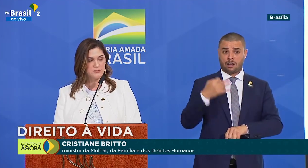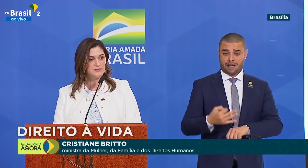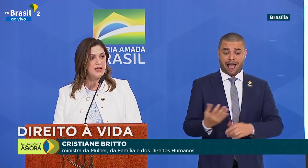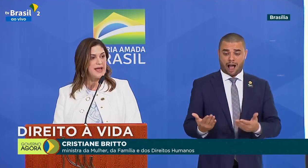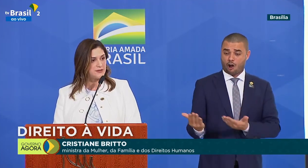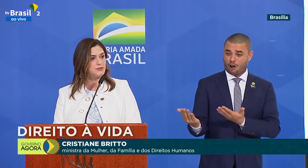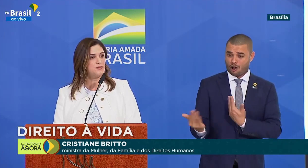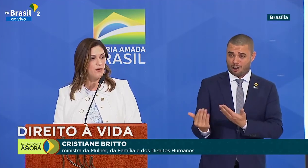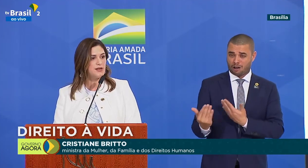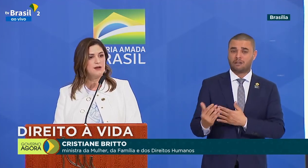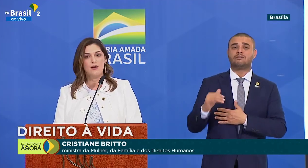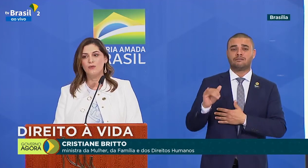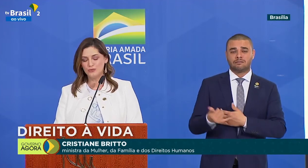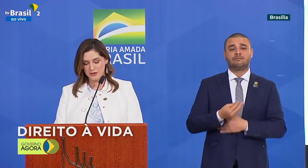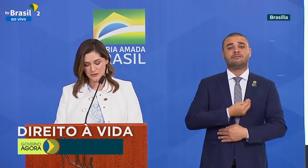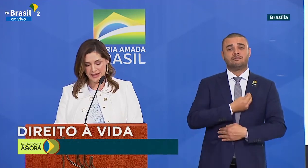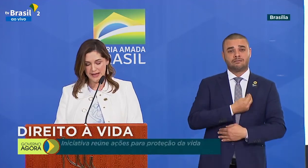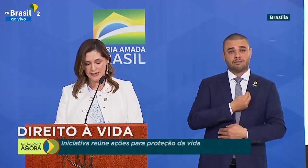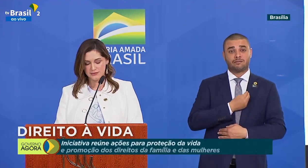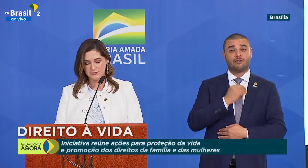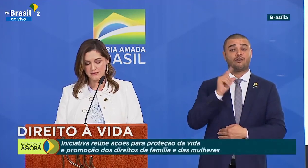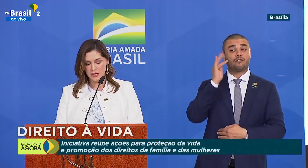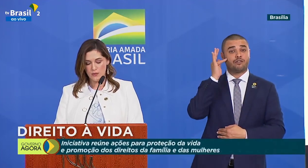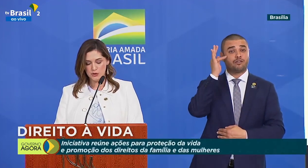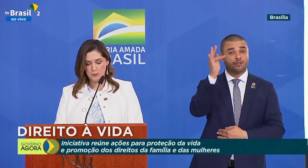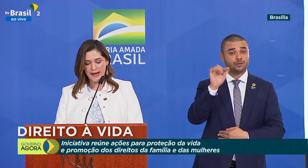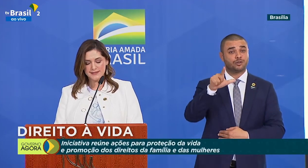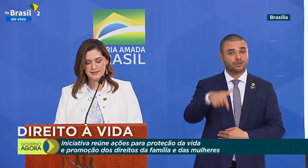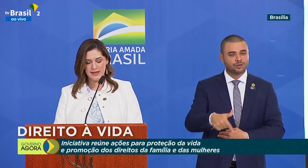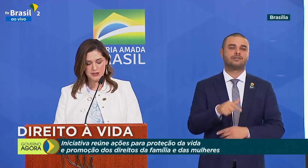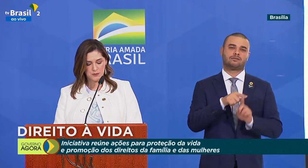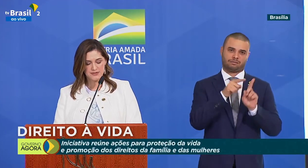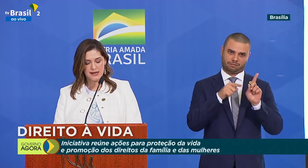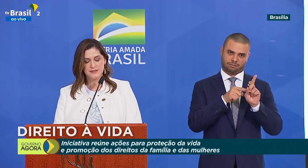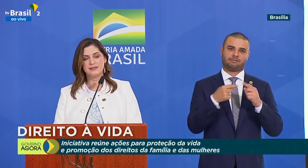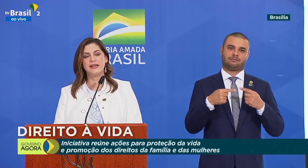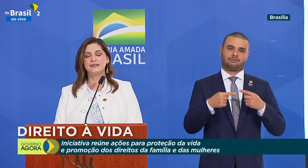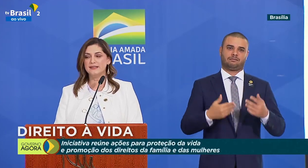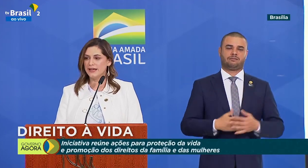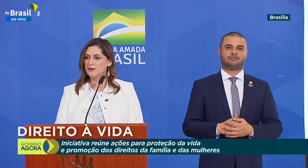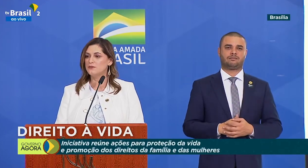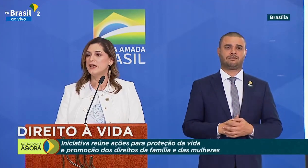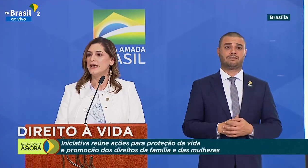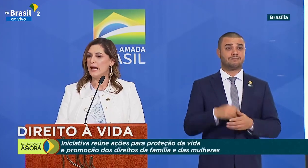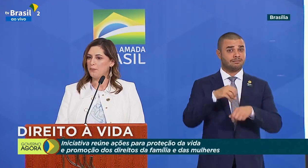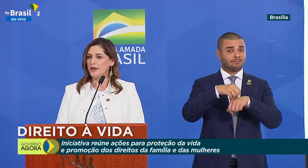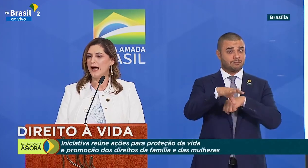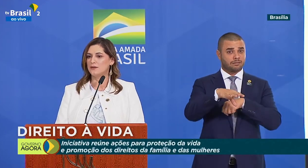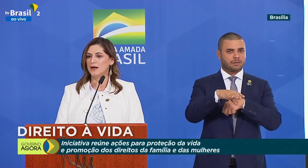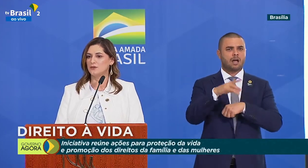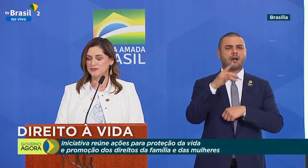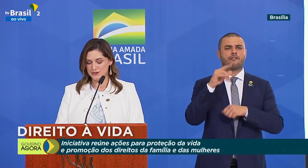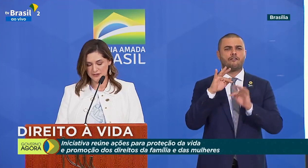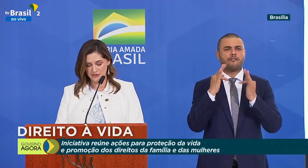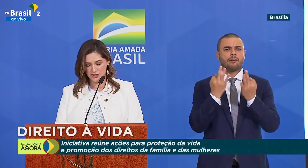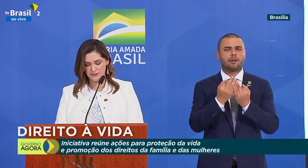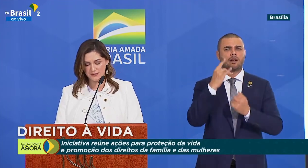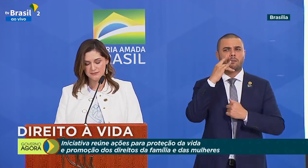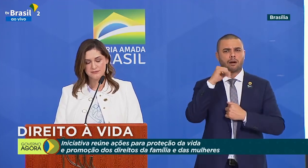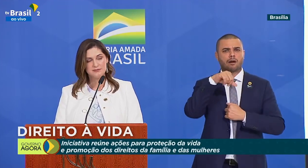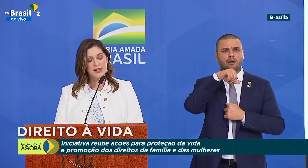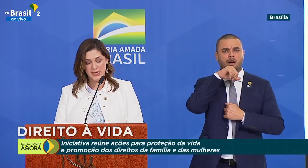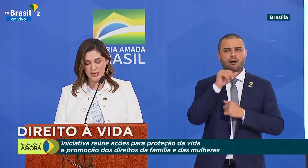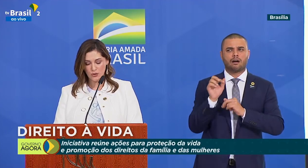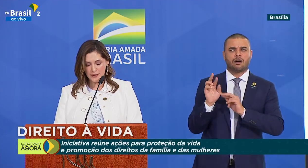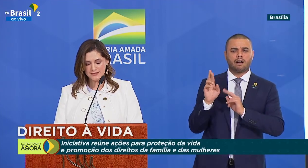gravidez depois Esse foi o nosso recado os pais e responsáveis entenderam e apoiaram a nossa